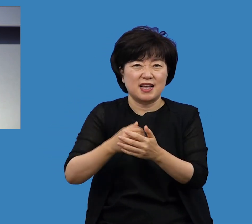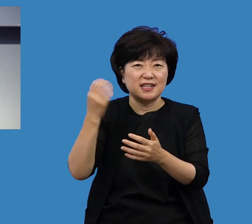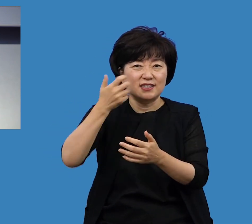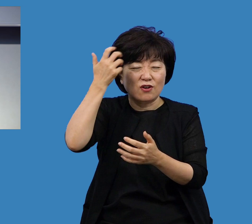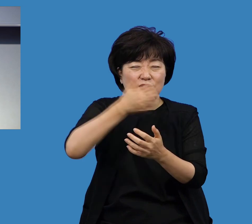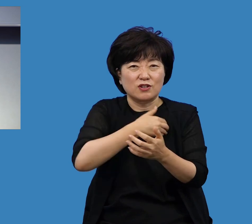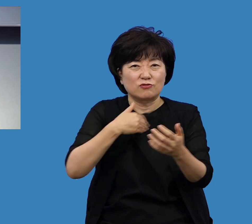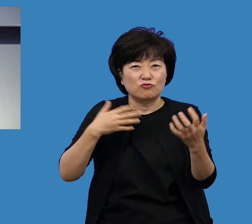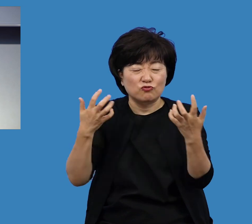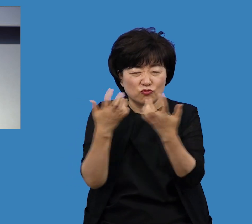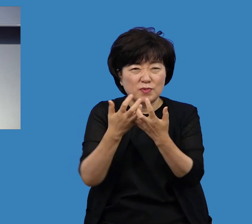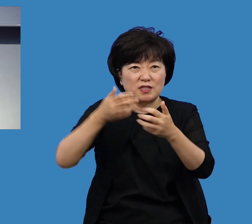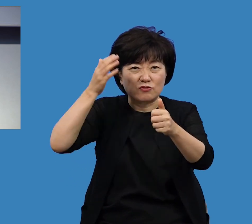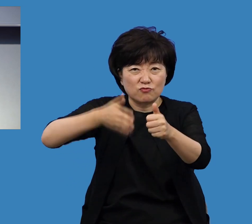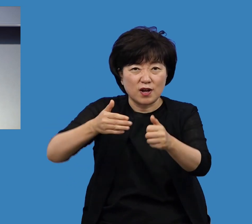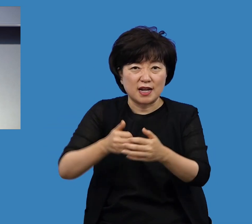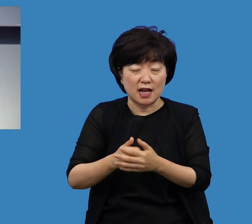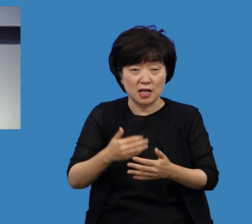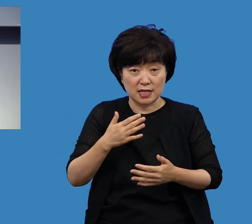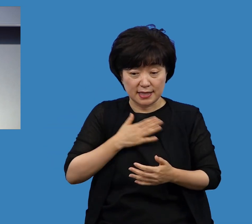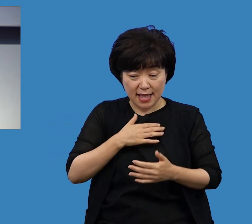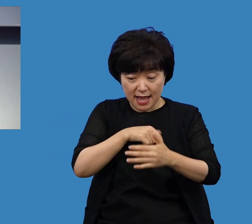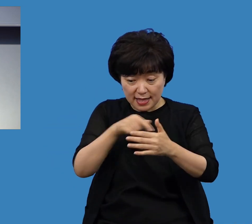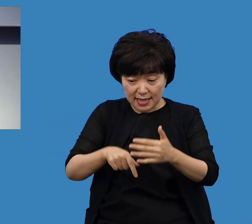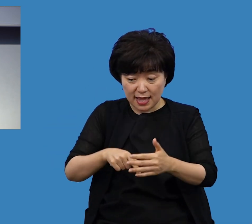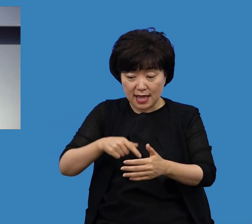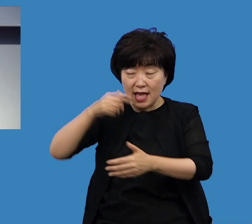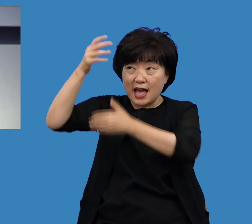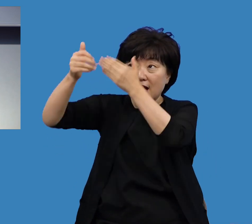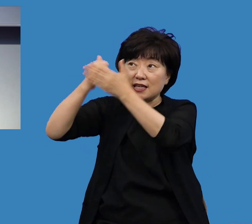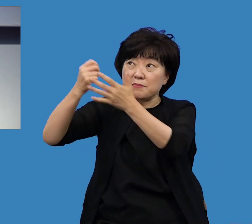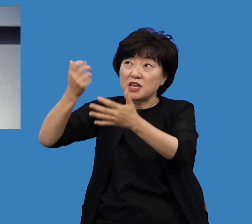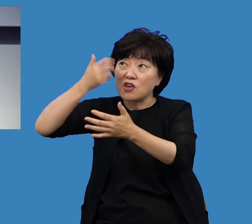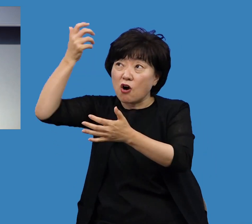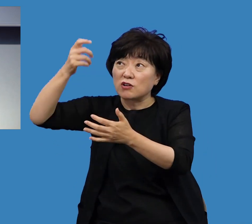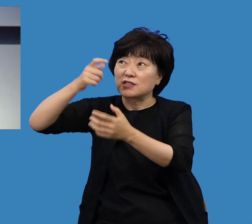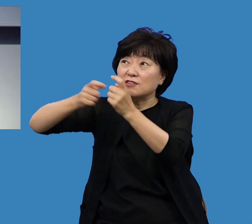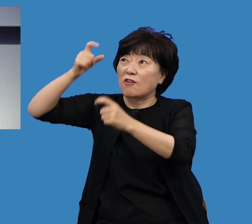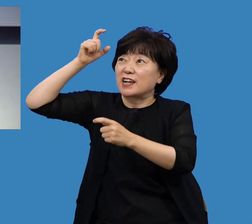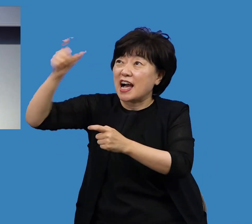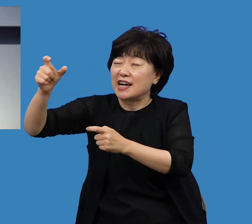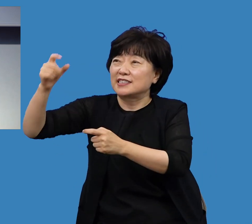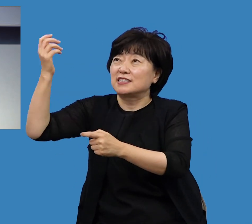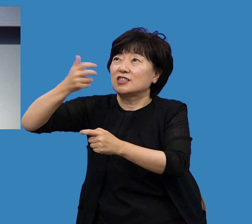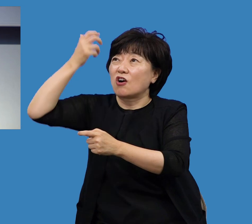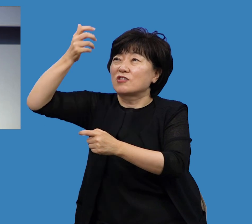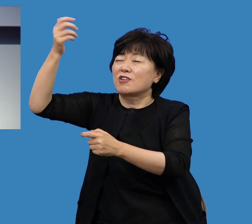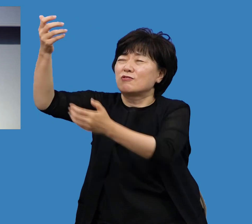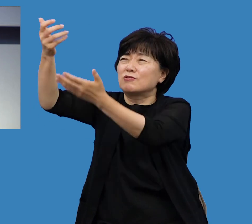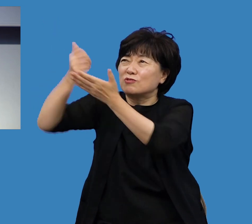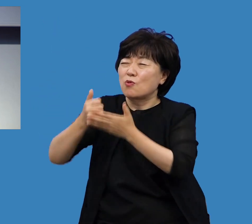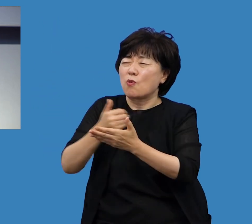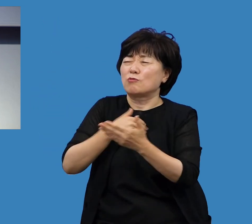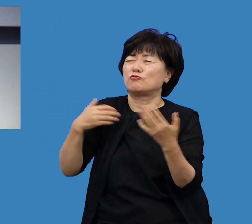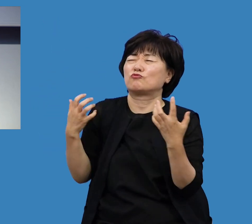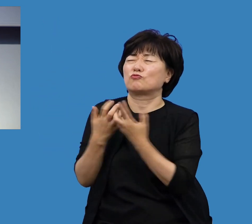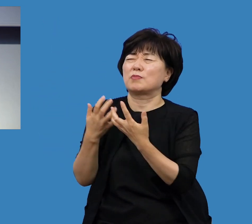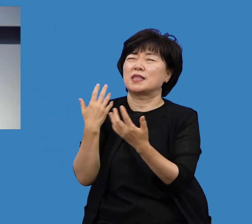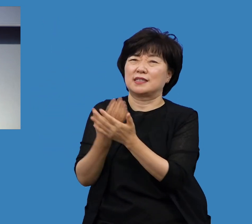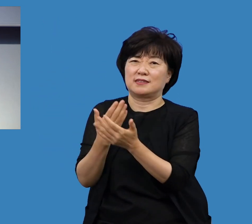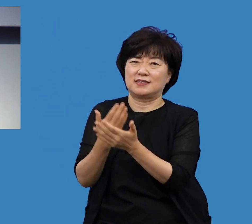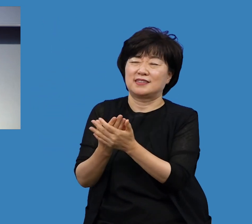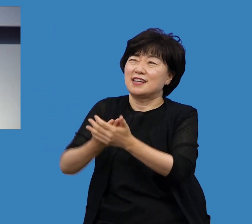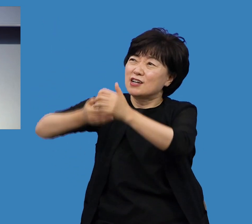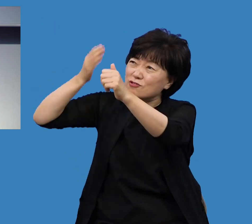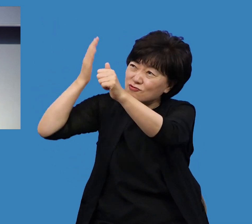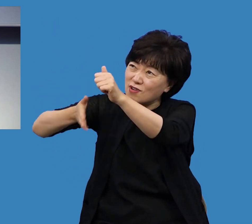우리 안에 하나님의 영이신 더 강한 자이신 성령께서 충만하시도록 하라는 거예요. 그것을 구하라는